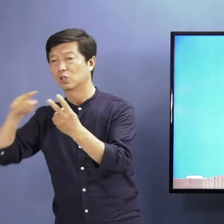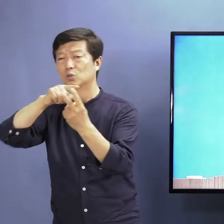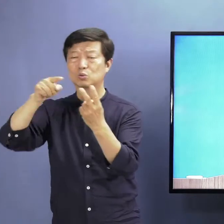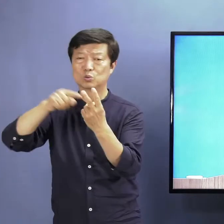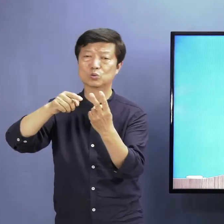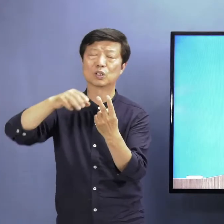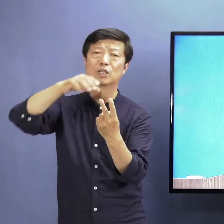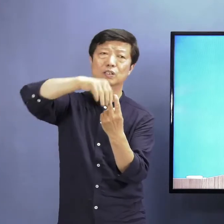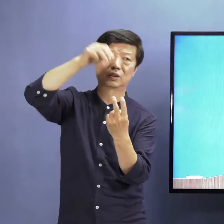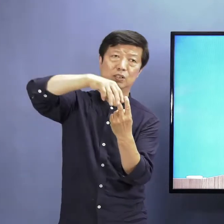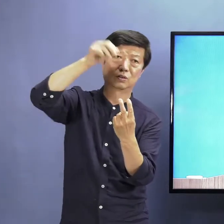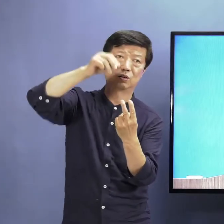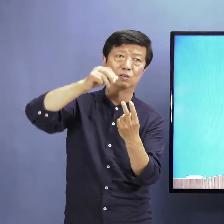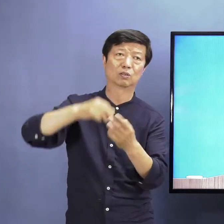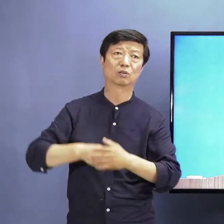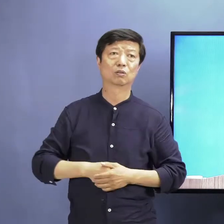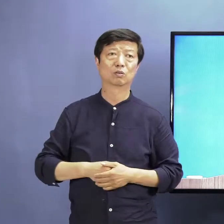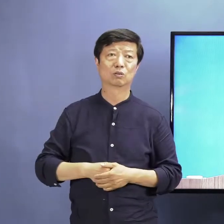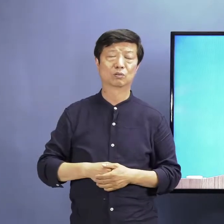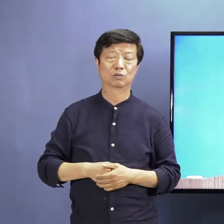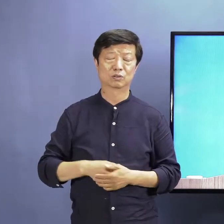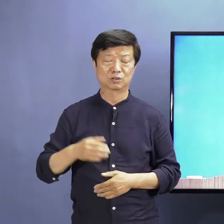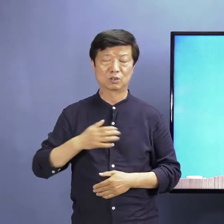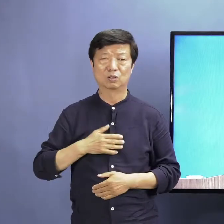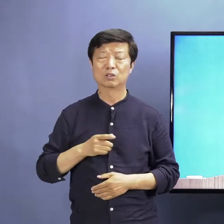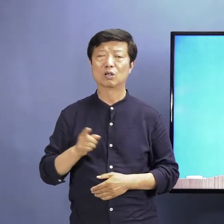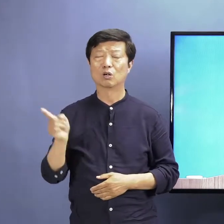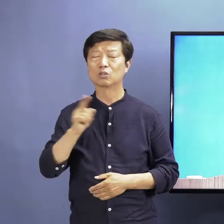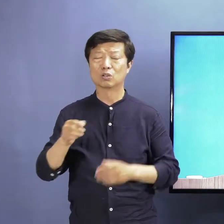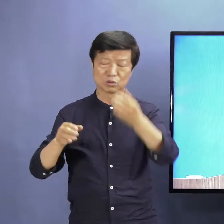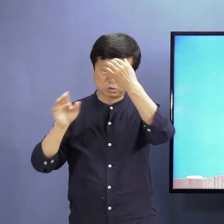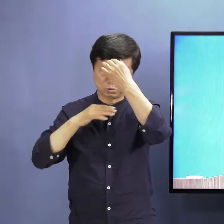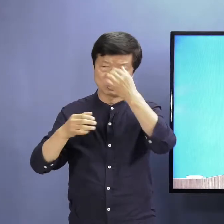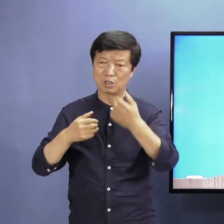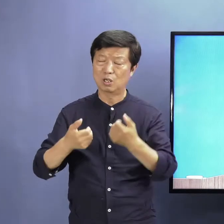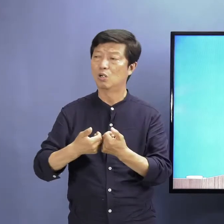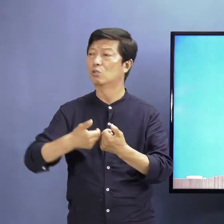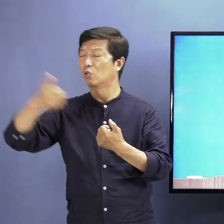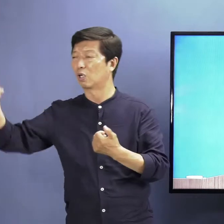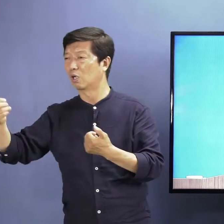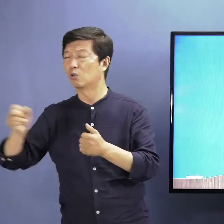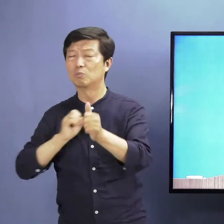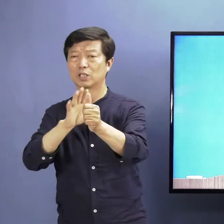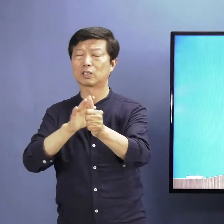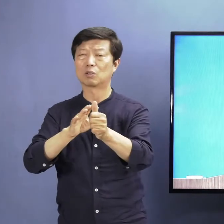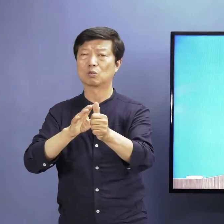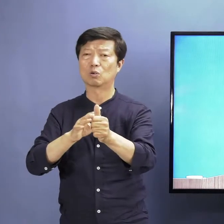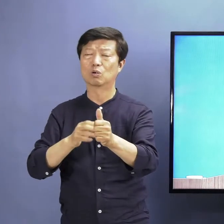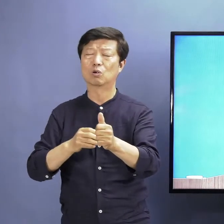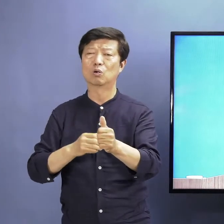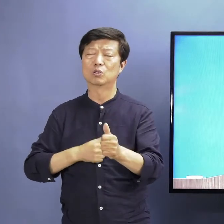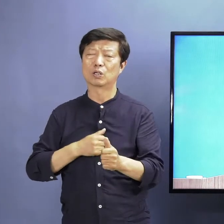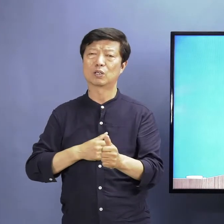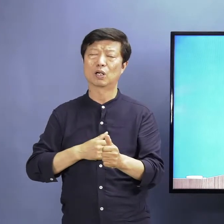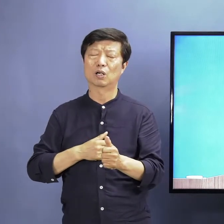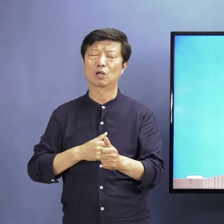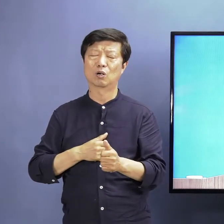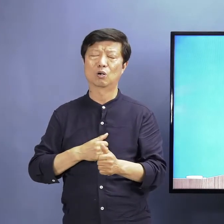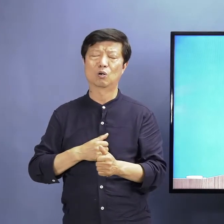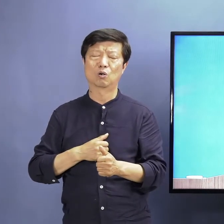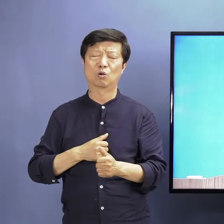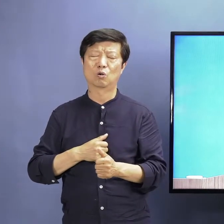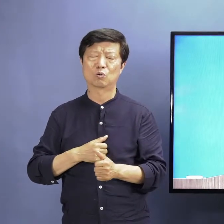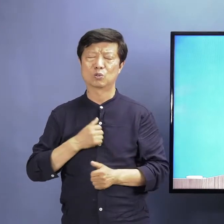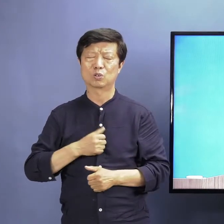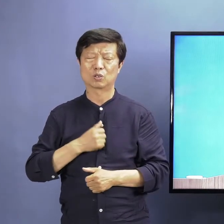시험 들어갔고 말이죠. 떠나라고 그랬다고. 어떻게 떠나라고 할 수 있냐고 막. 그럼 진짜 떠나려고 그러는 거예요.